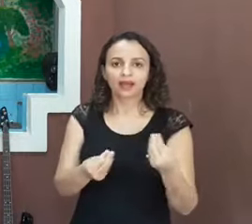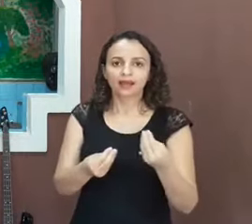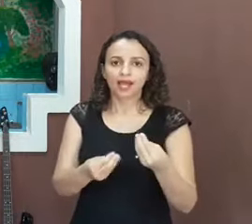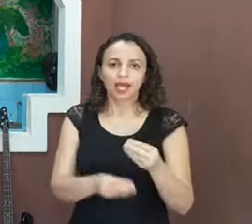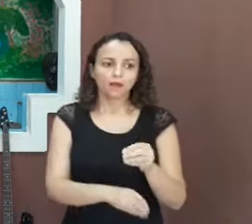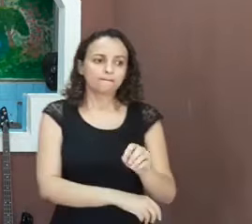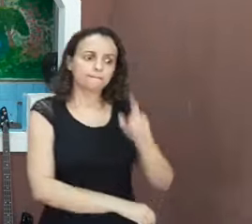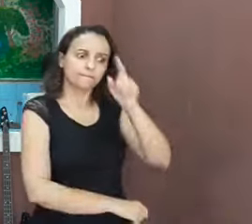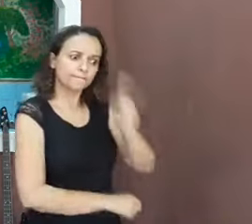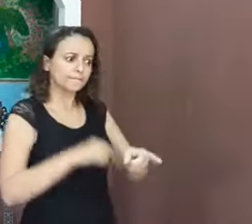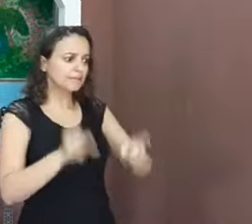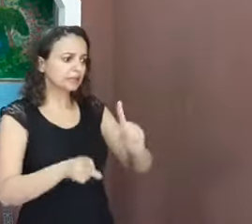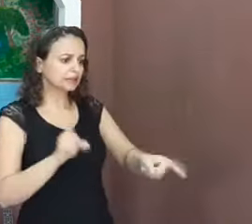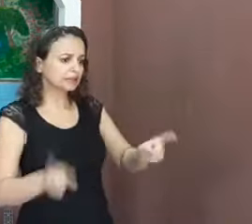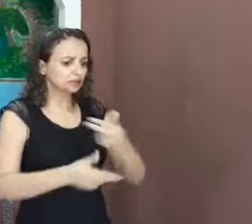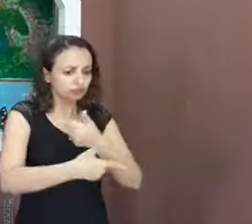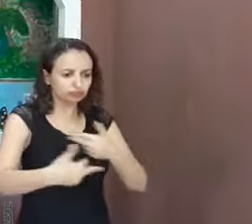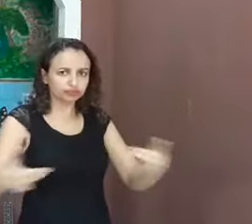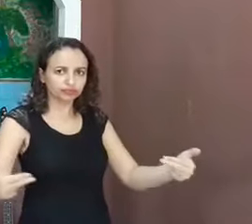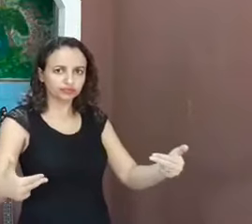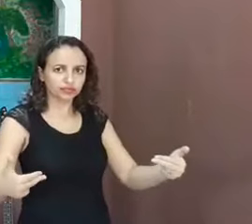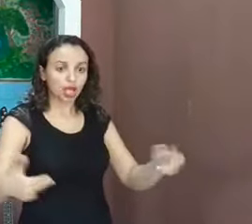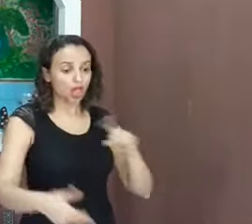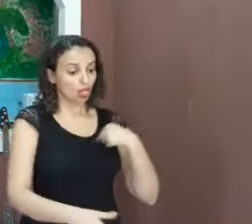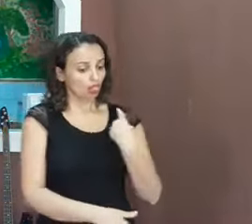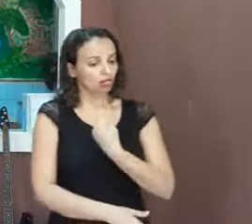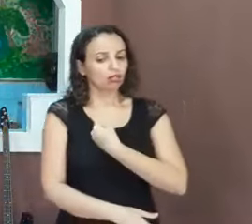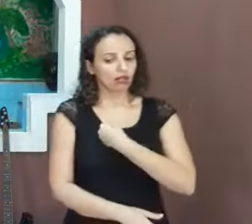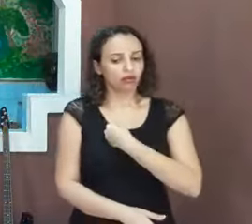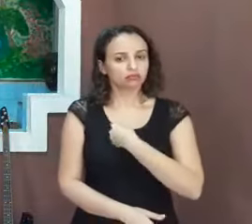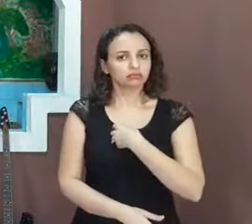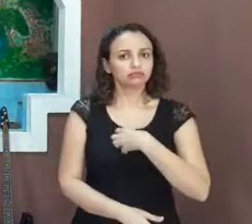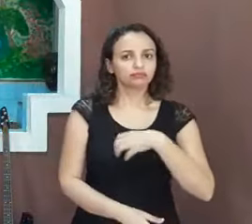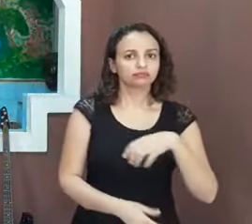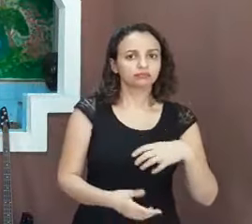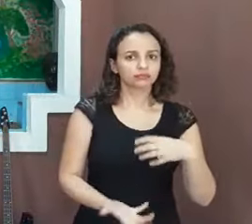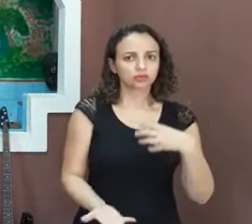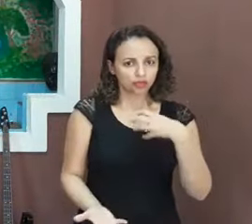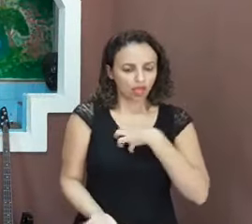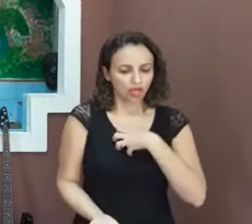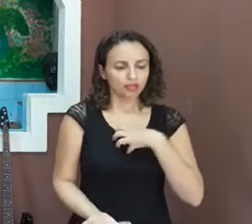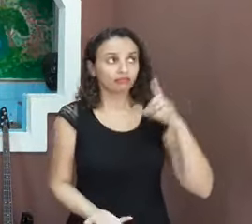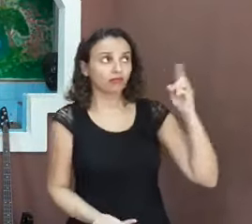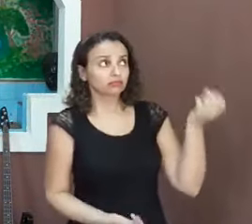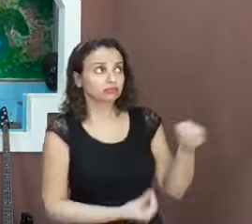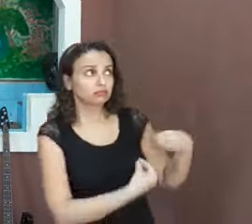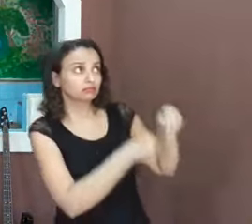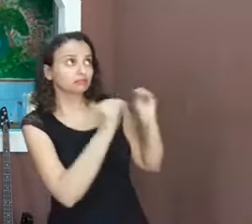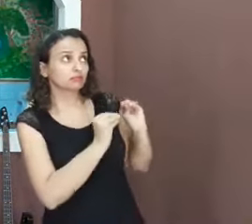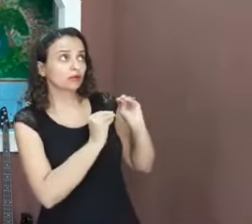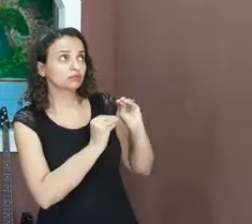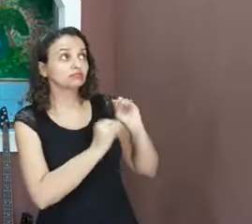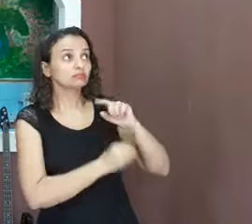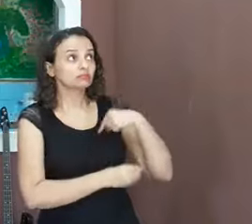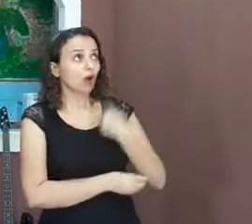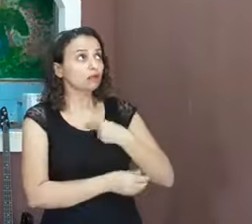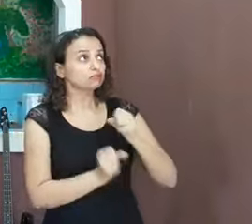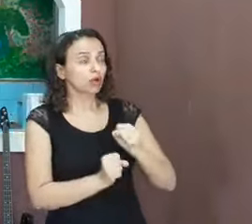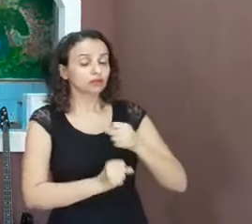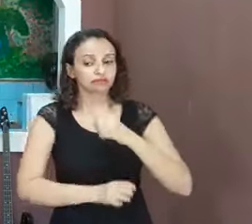ou seja, nós temos a condição, dependendo se Deus colocar, de nós darmos ordem, e nós temos